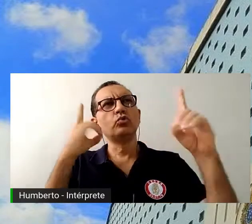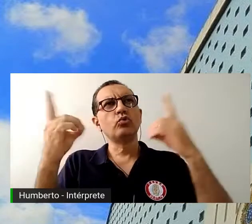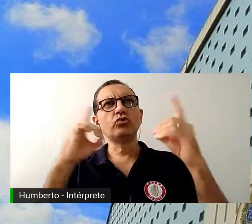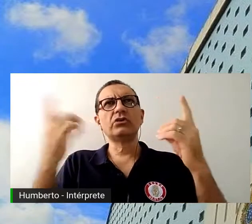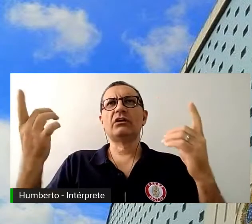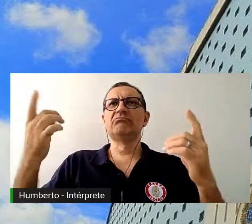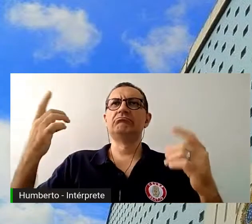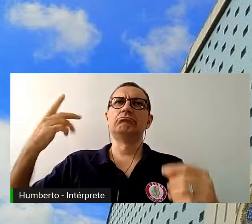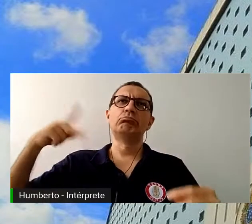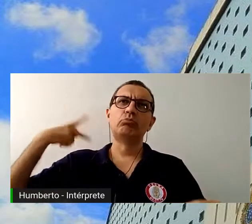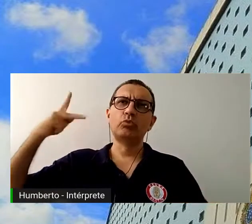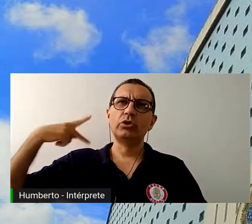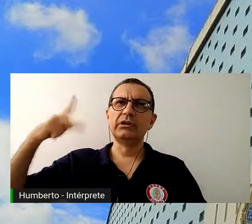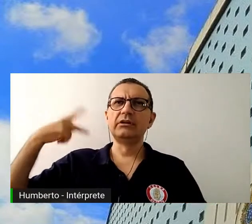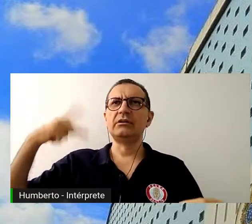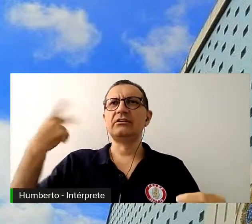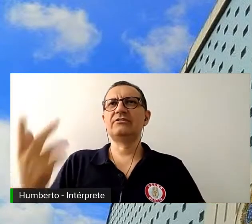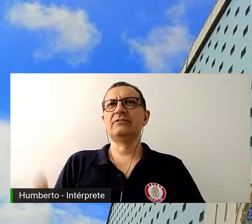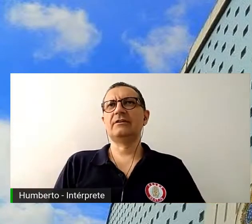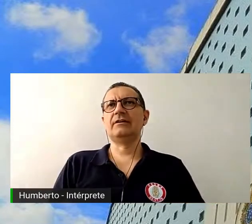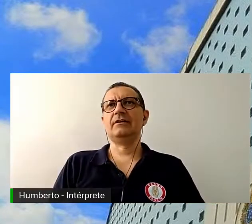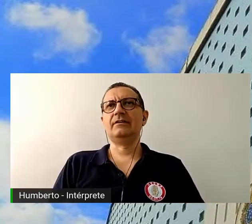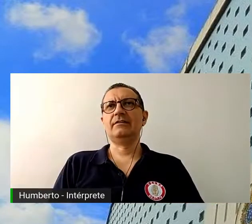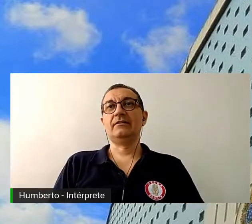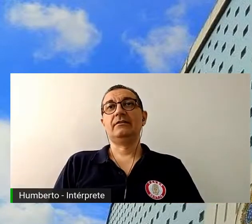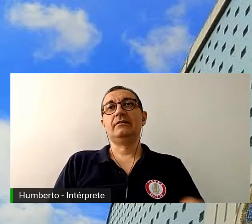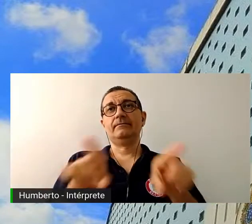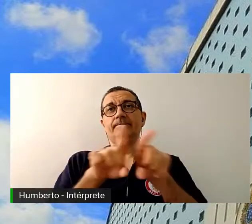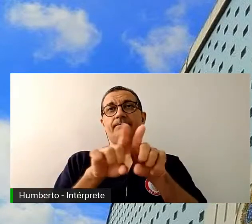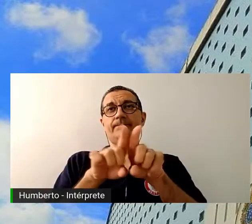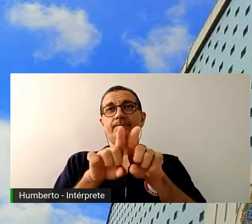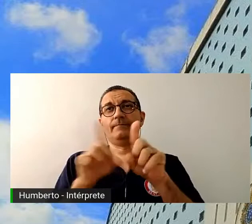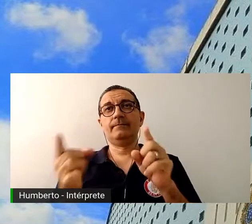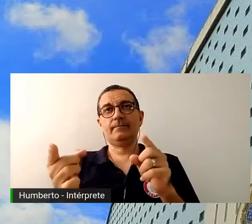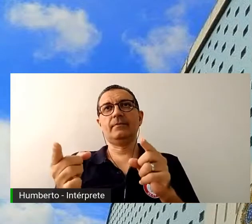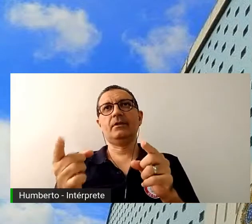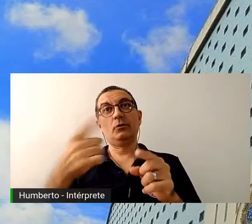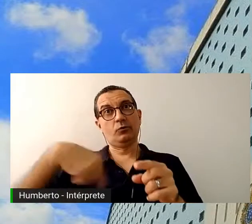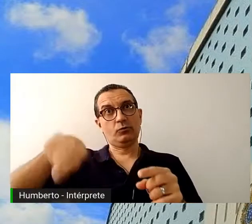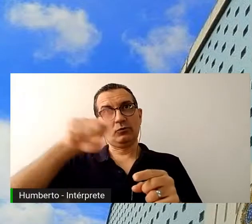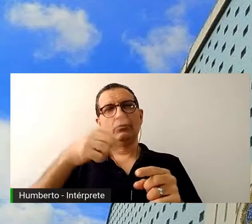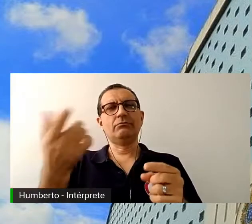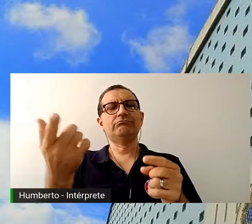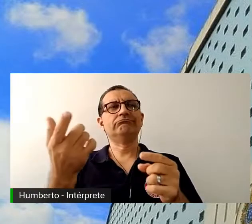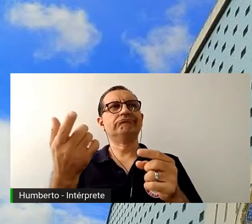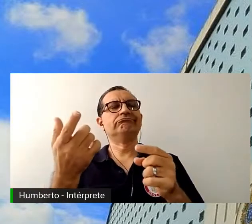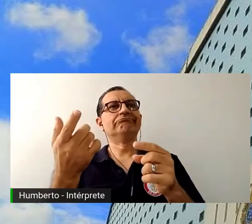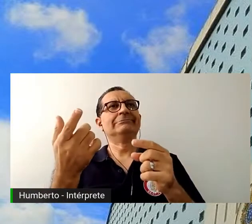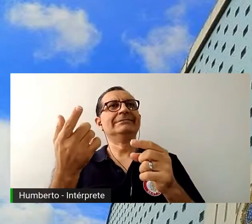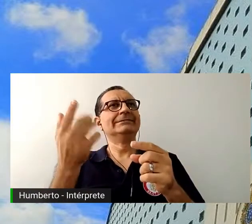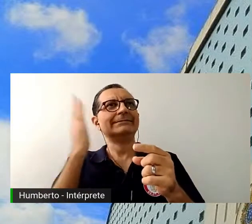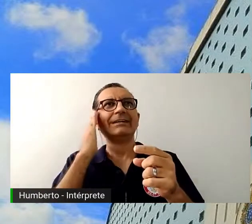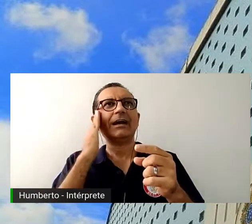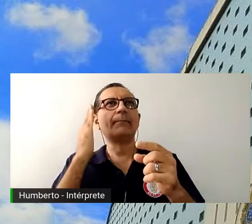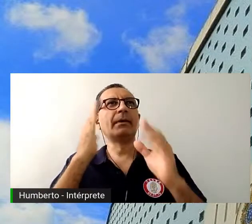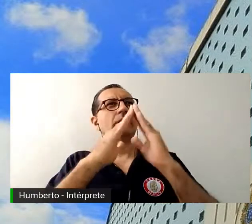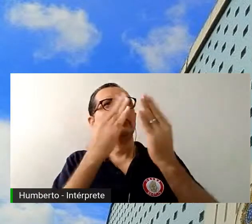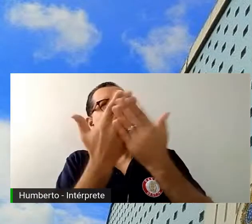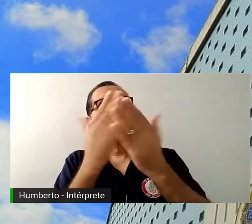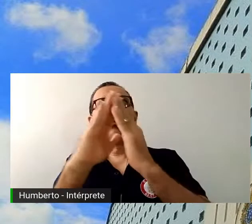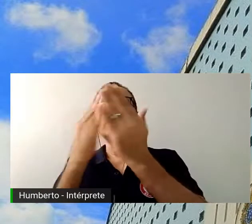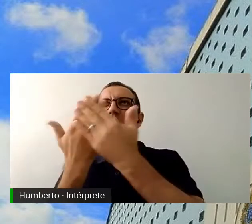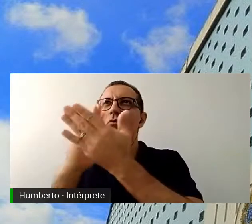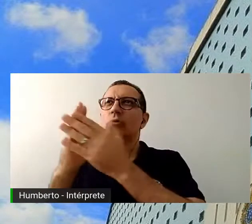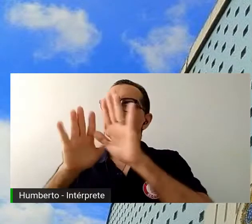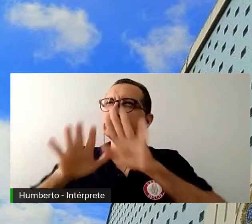né, se serão de fato contemplados em todas as escolas. E aí nossa escola, nossa